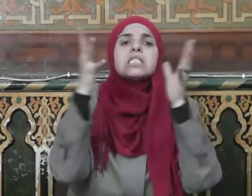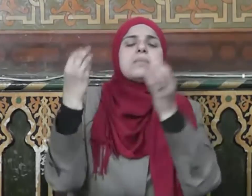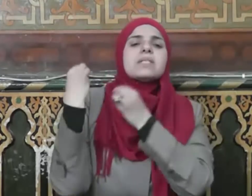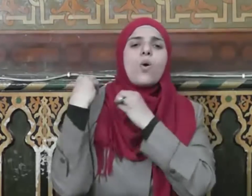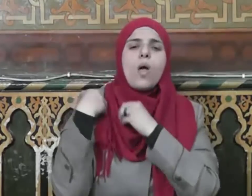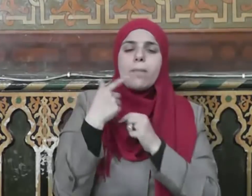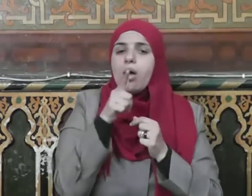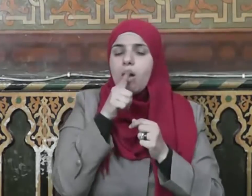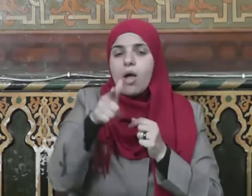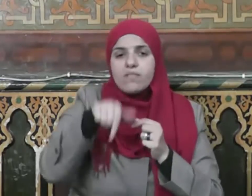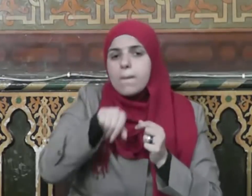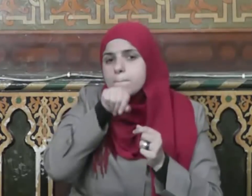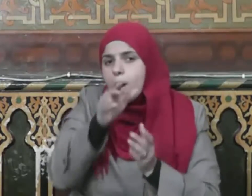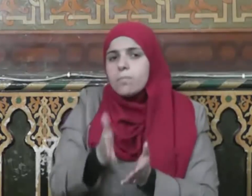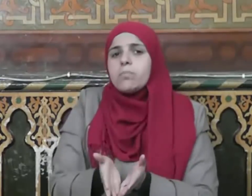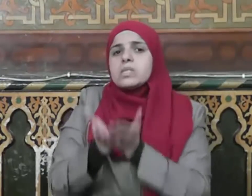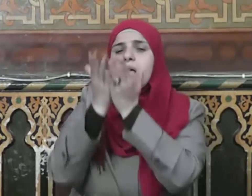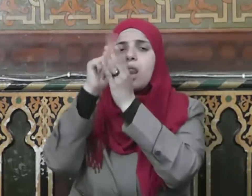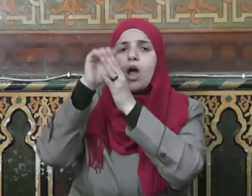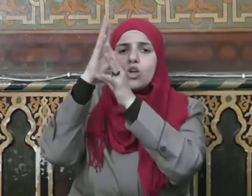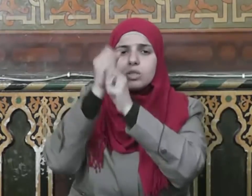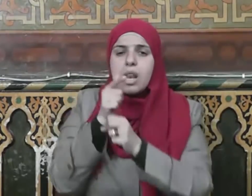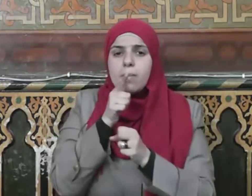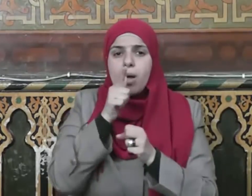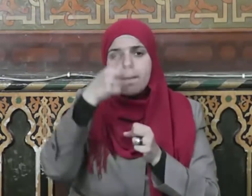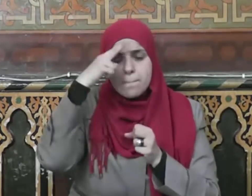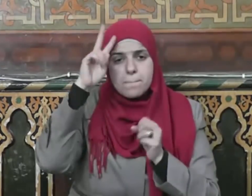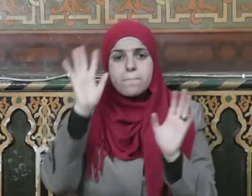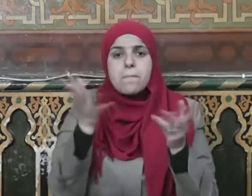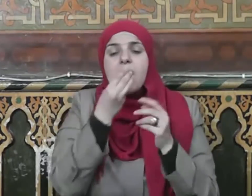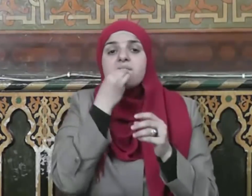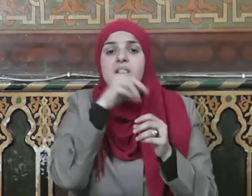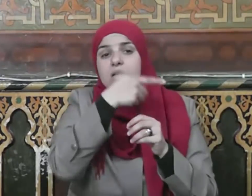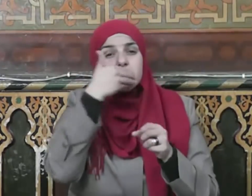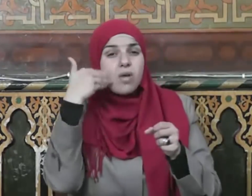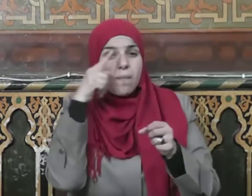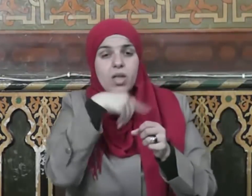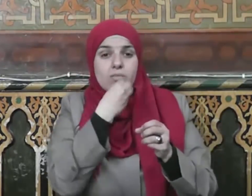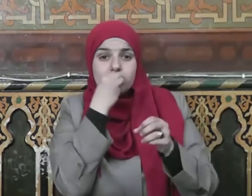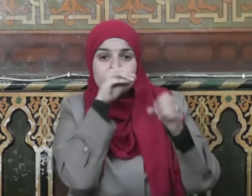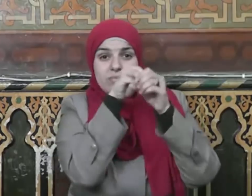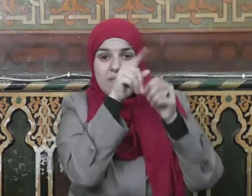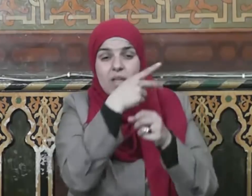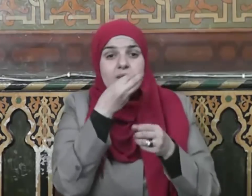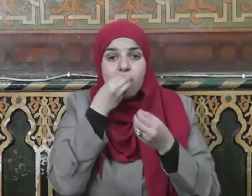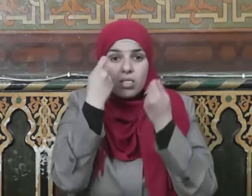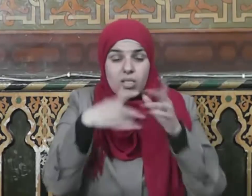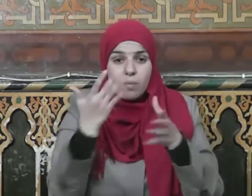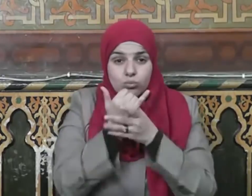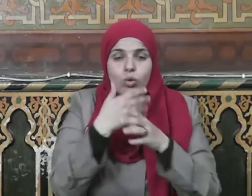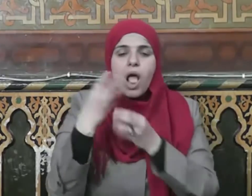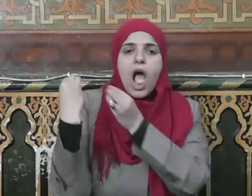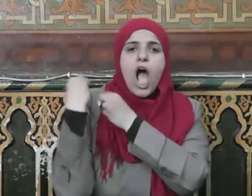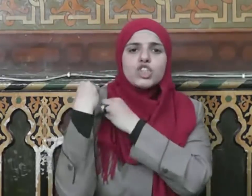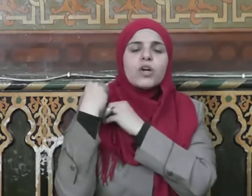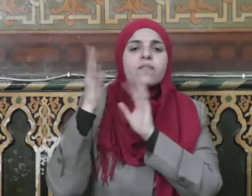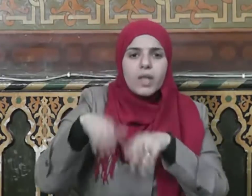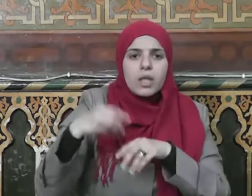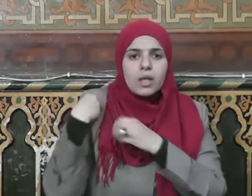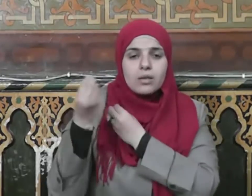يقول صلى الله عليه وسلم: من فطر صائما كتب له مثل أجره، إلا أنه لا